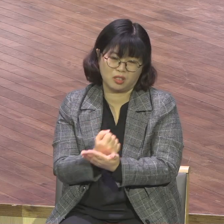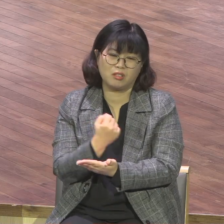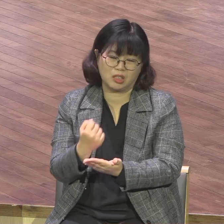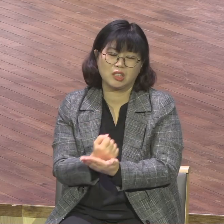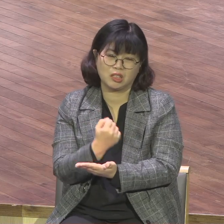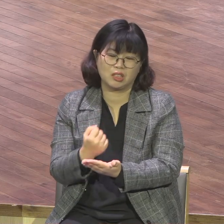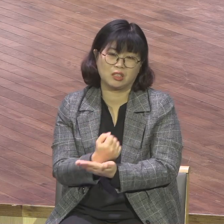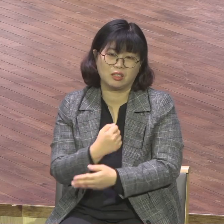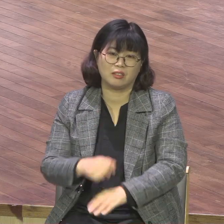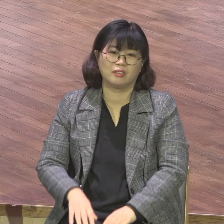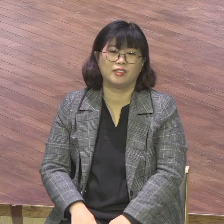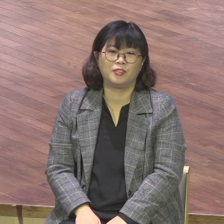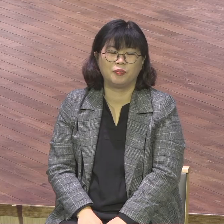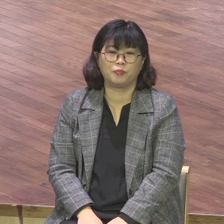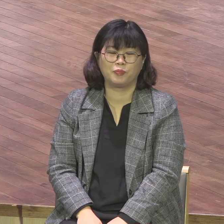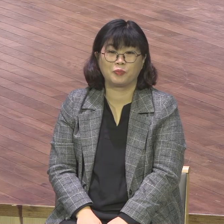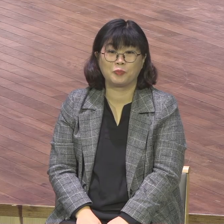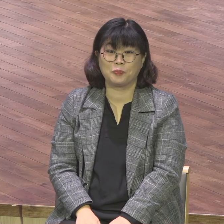이런 이야기가 있어요.